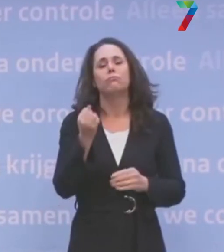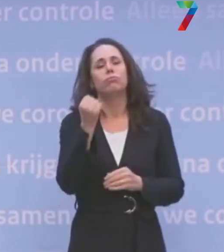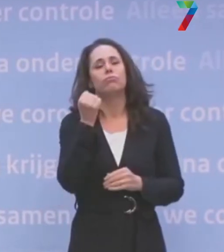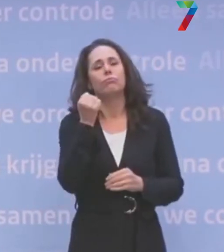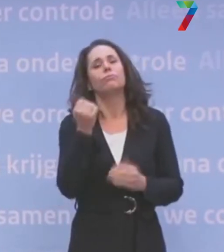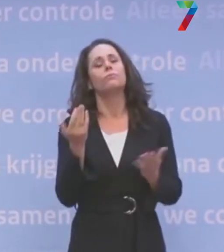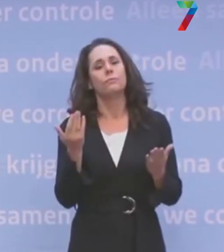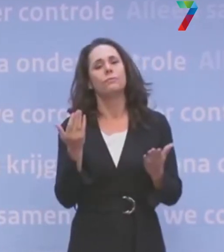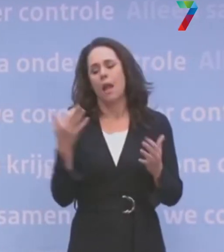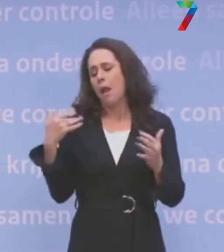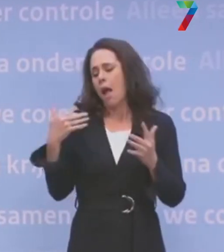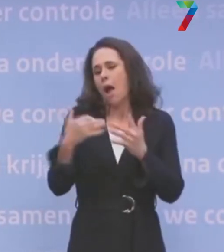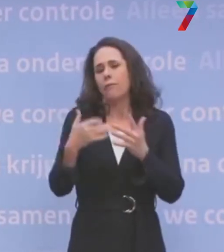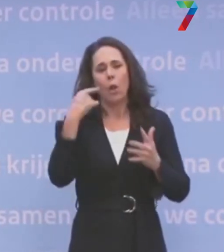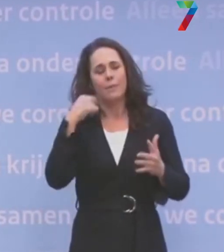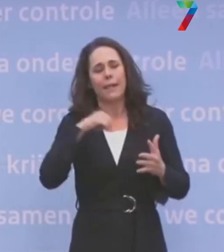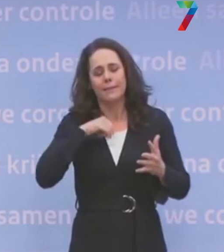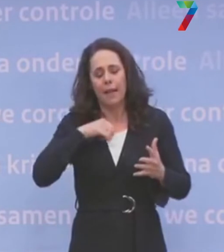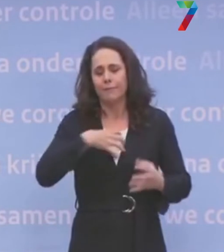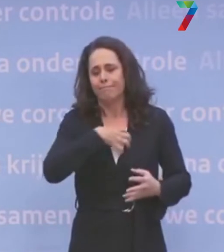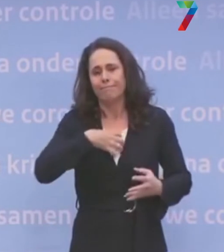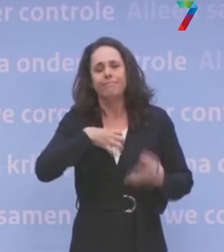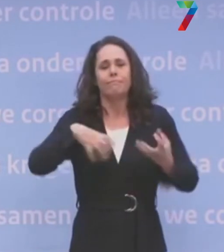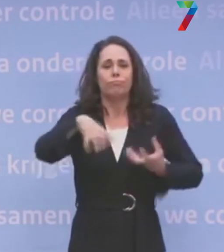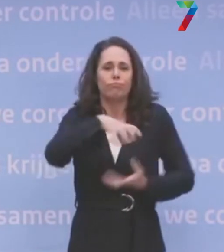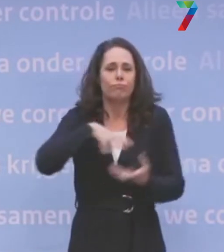heb ik ook zelf de afgelopen dagen enorm mee geworsteld.